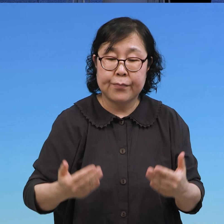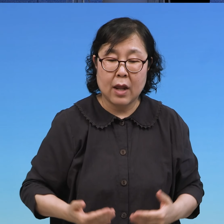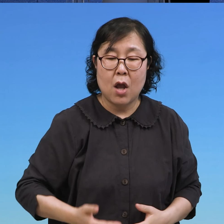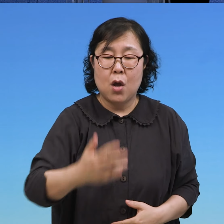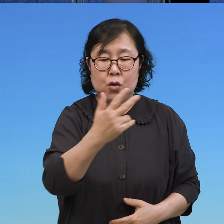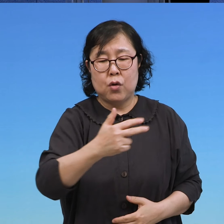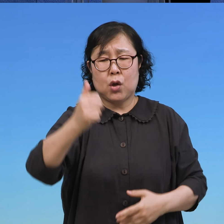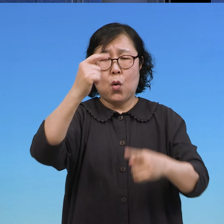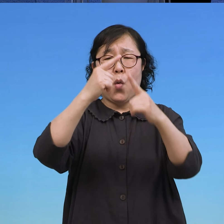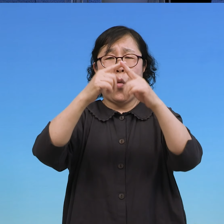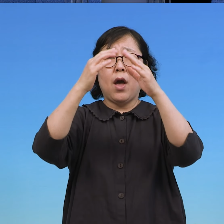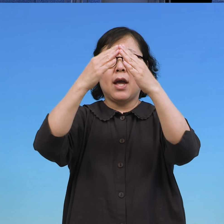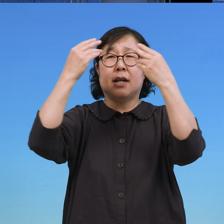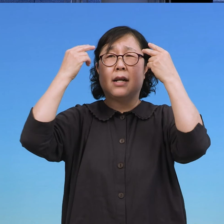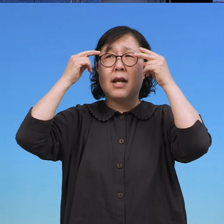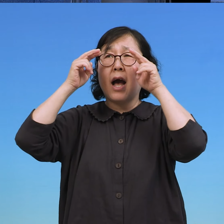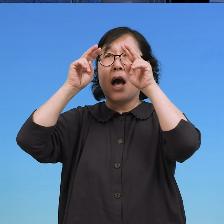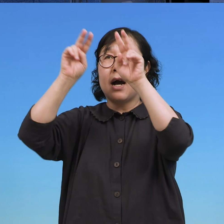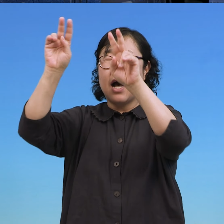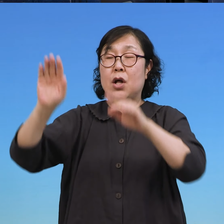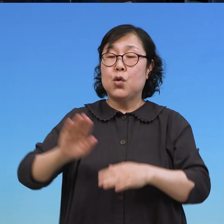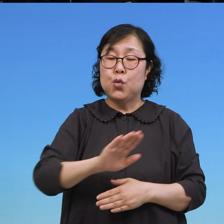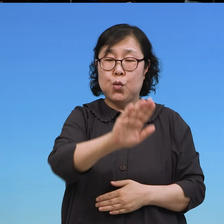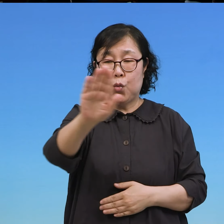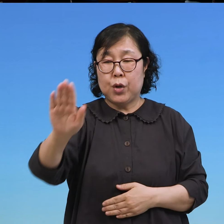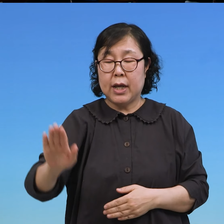하네. 주의 교회를 향한 우리 마음,